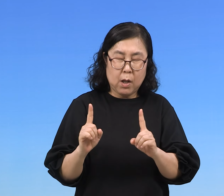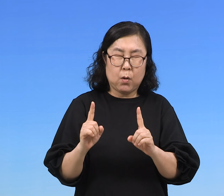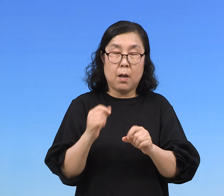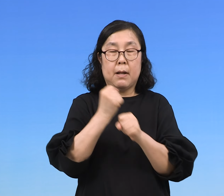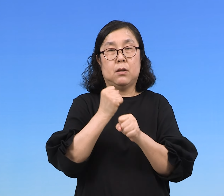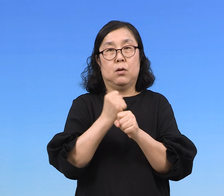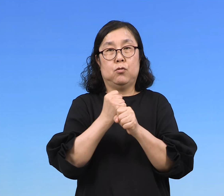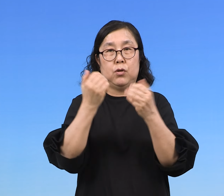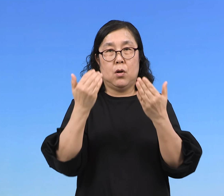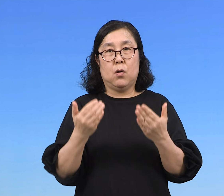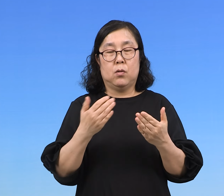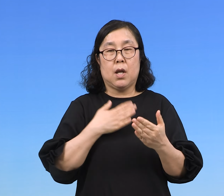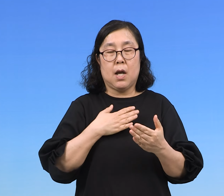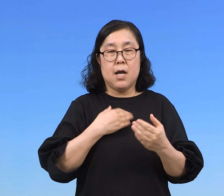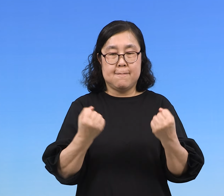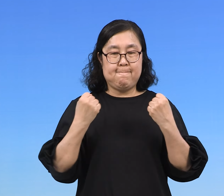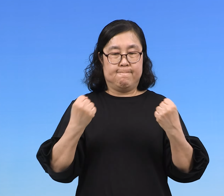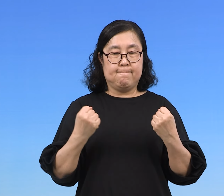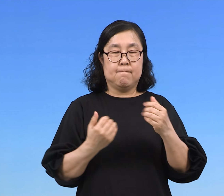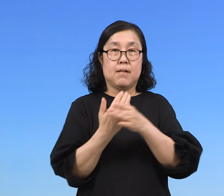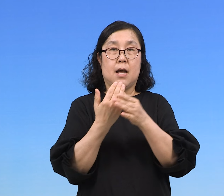금방금방 의욕이 살아나고,